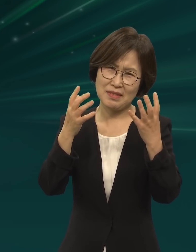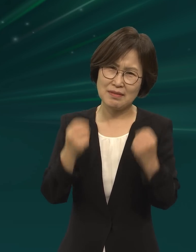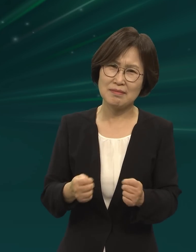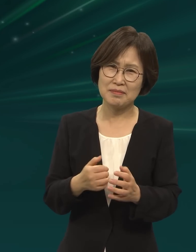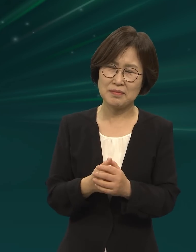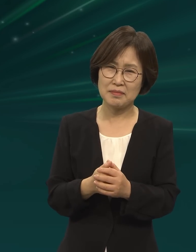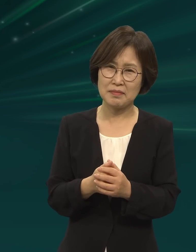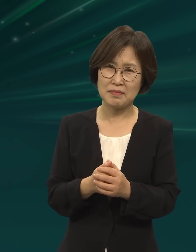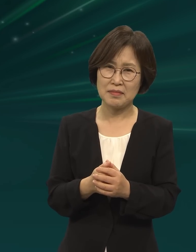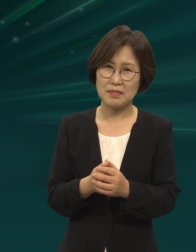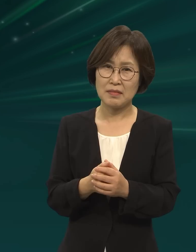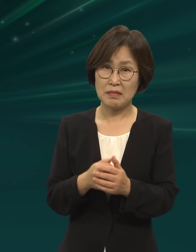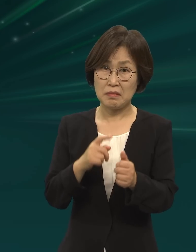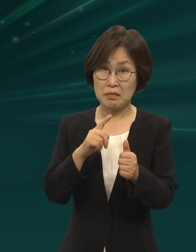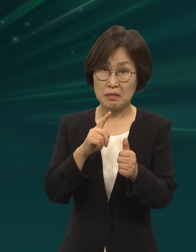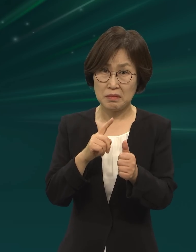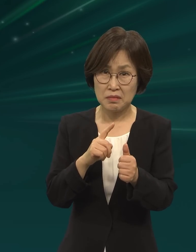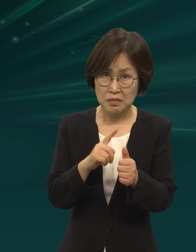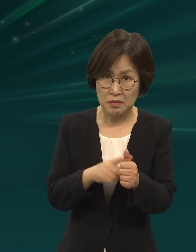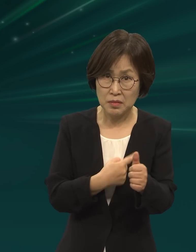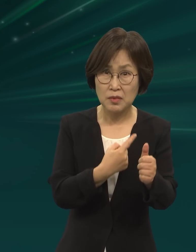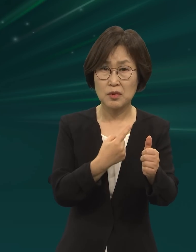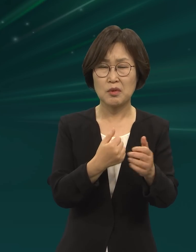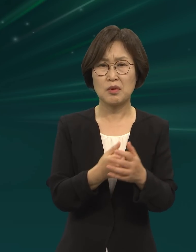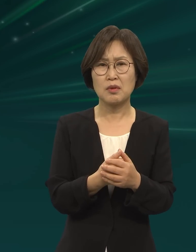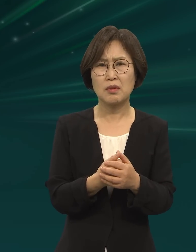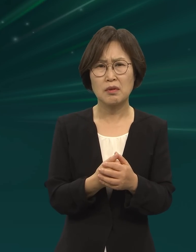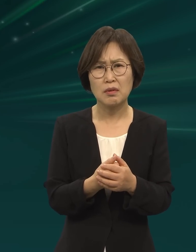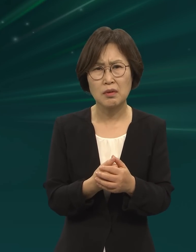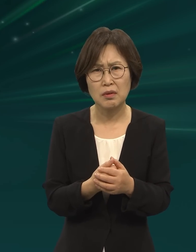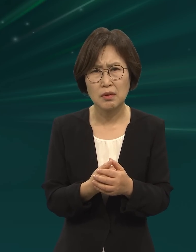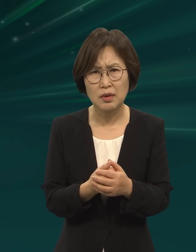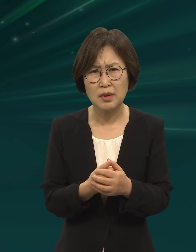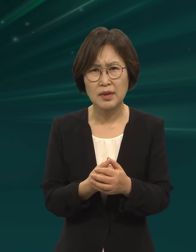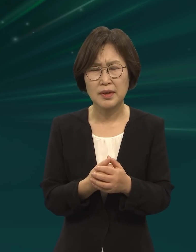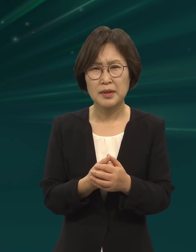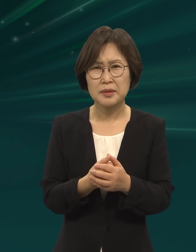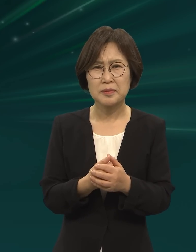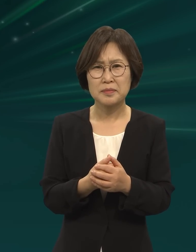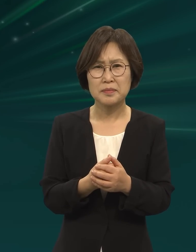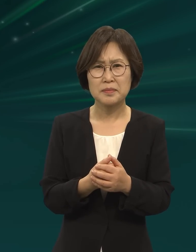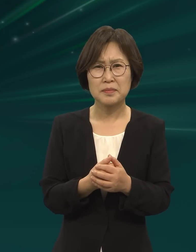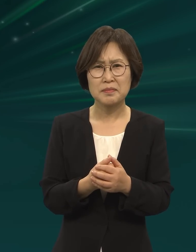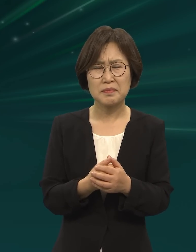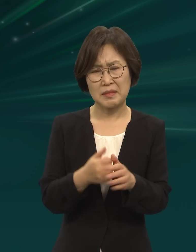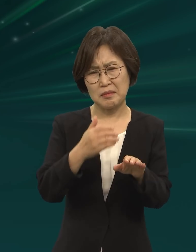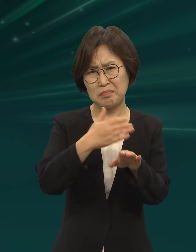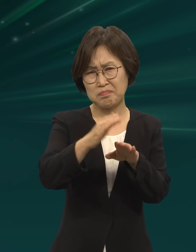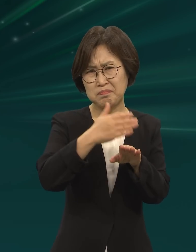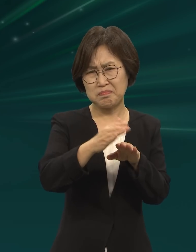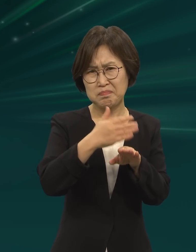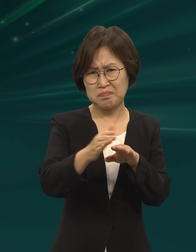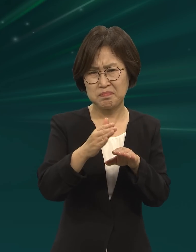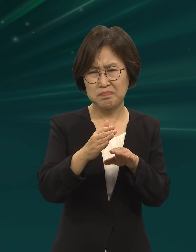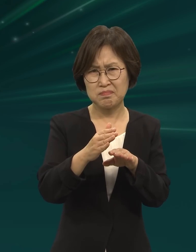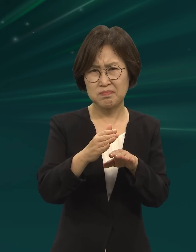저도 모르게 그 풍경적인 삶을 어떻게 더 깊게 살게 되는지 저도 모르지만은 근데 깡패로